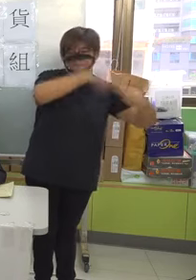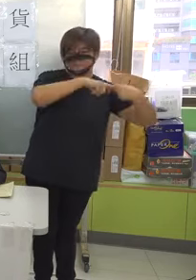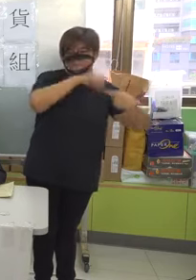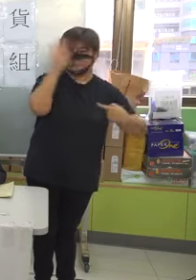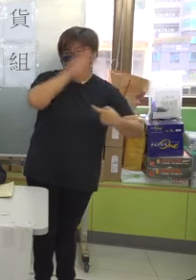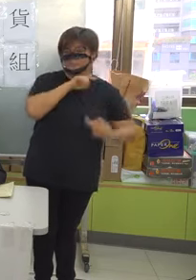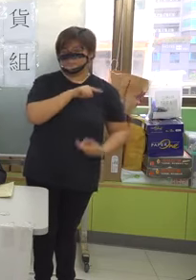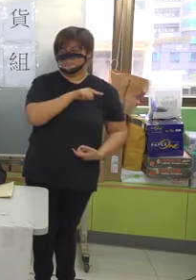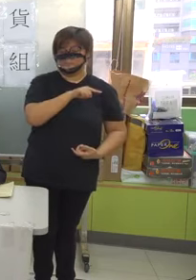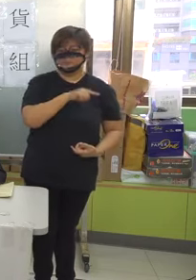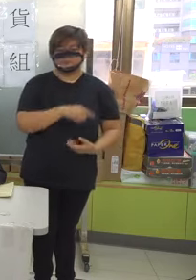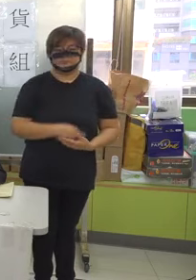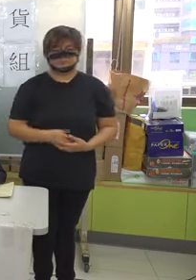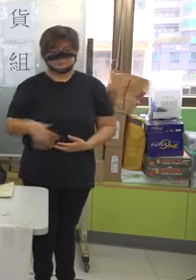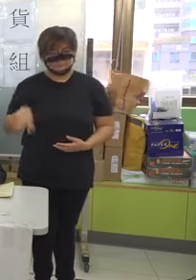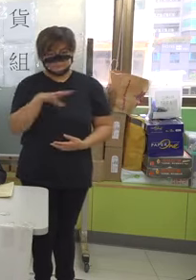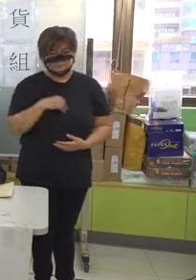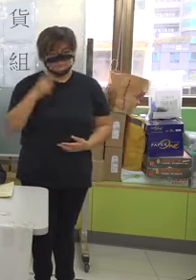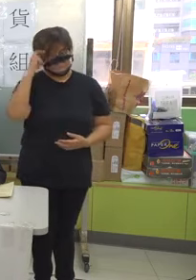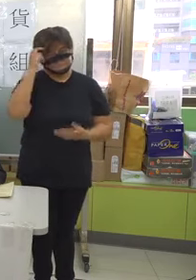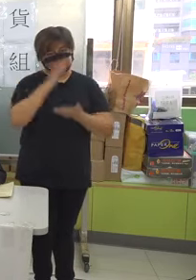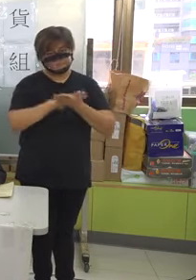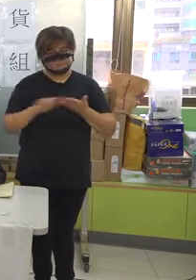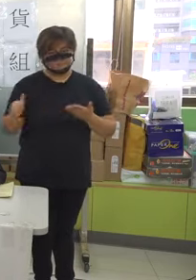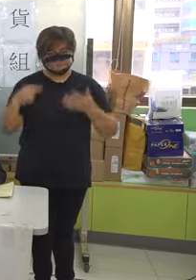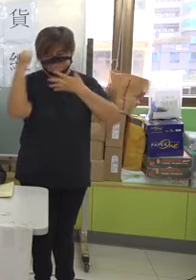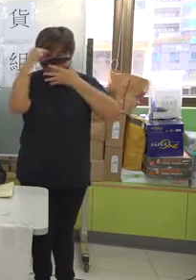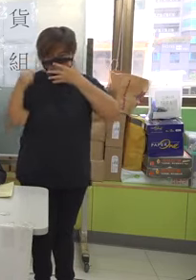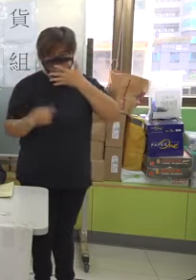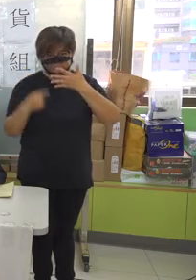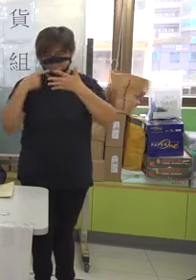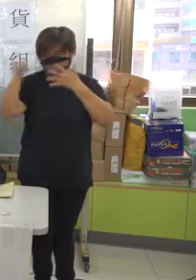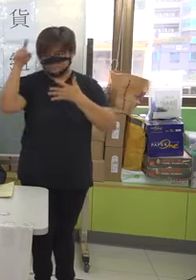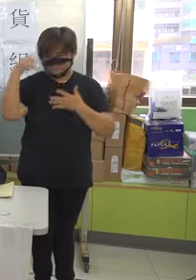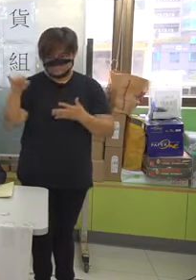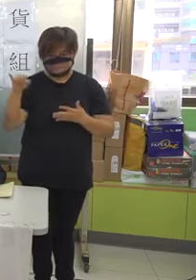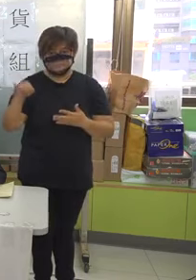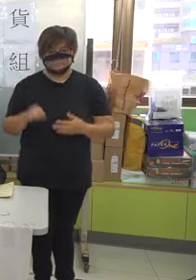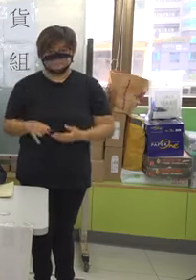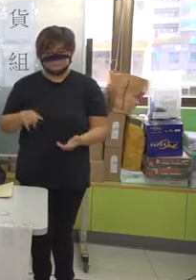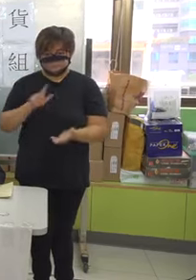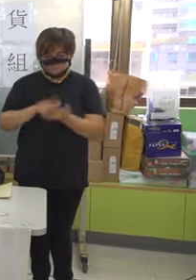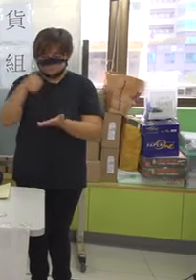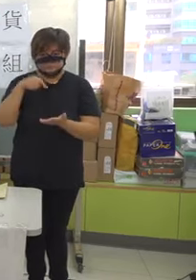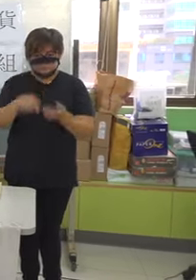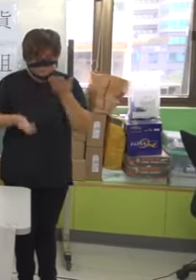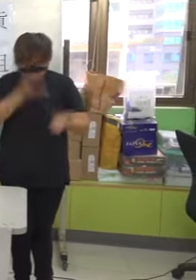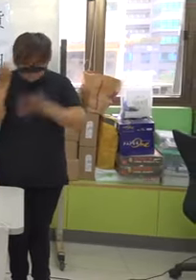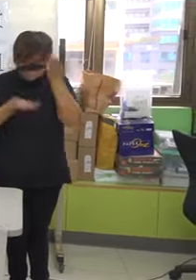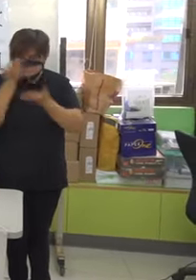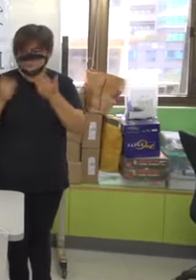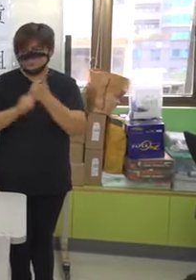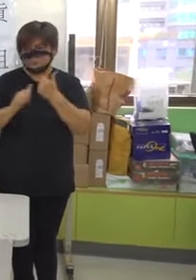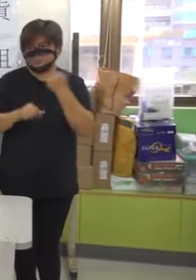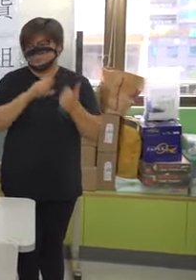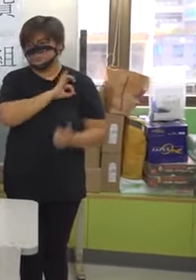求，我們要的是真正的獨立調查委員會，借此調查警方濫權濫暴的事實，而不是幾百頁扮作